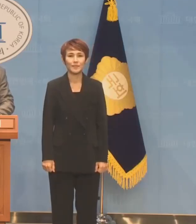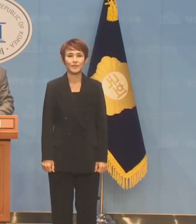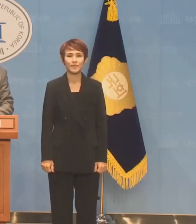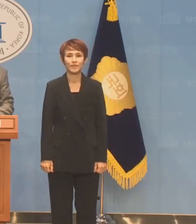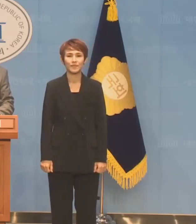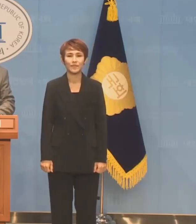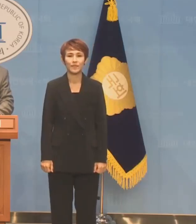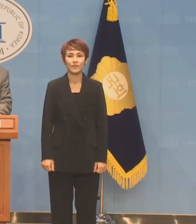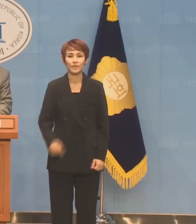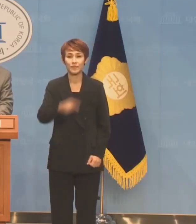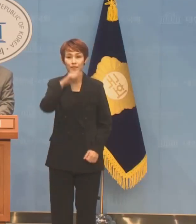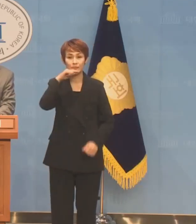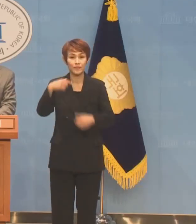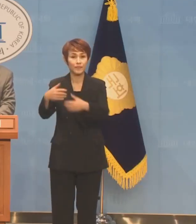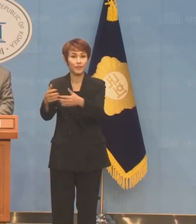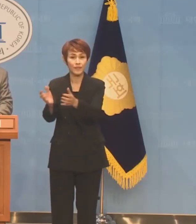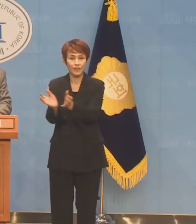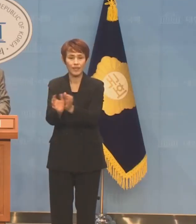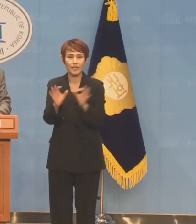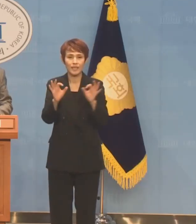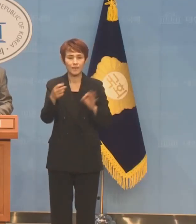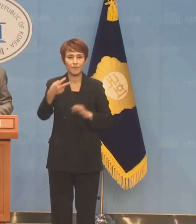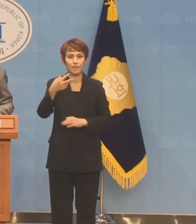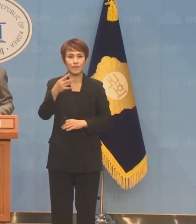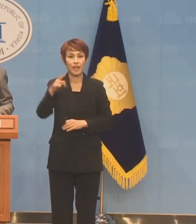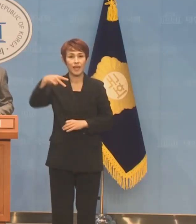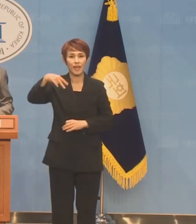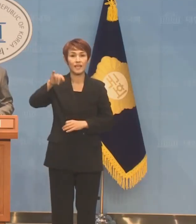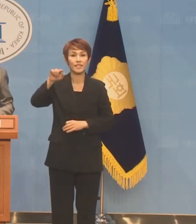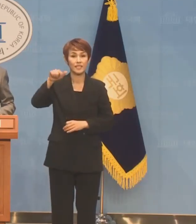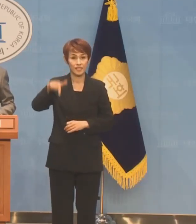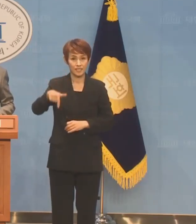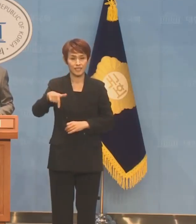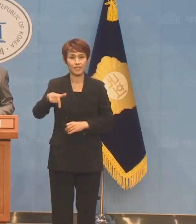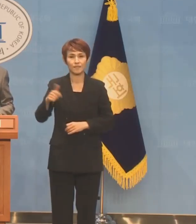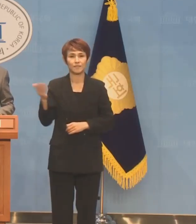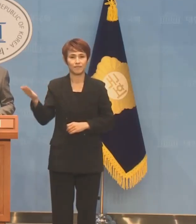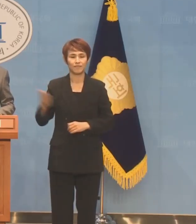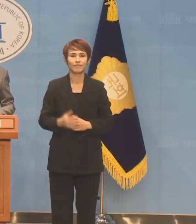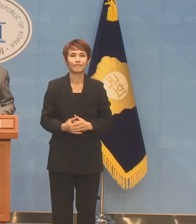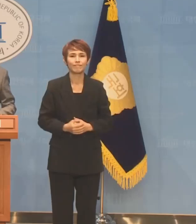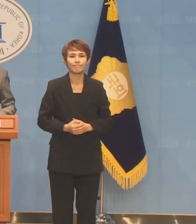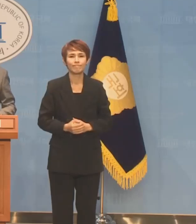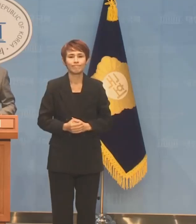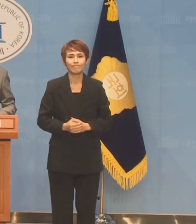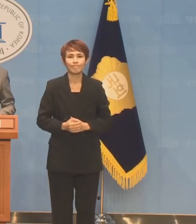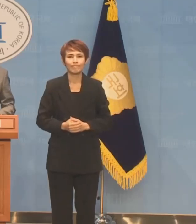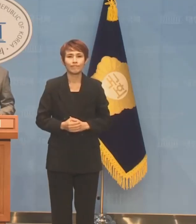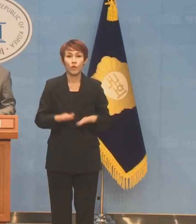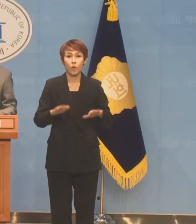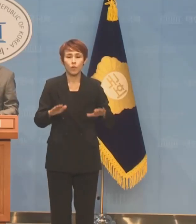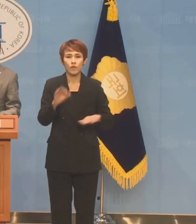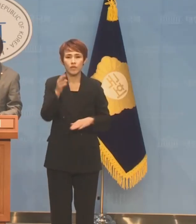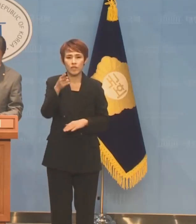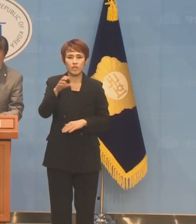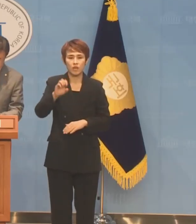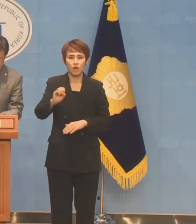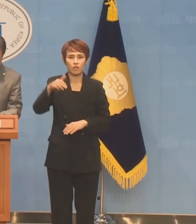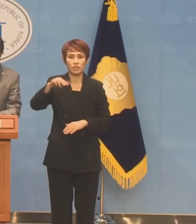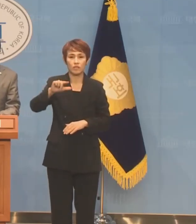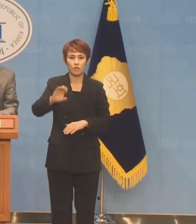예, 국민의힘 김대식 원내 수석 대변인입니다. 오늘